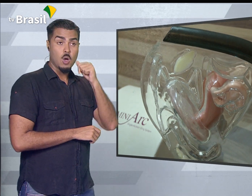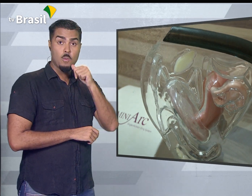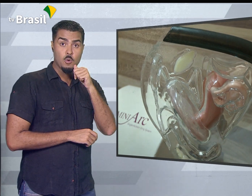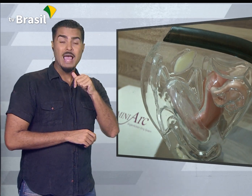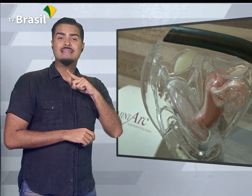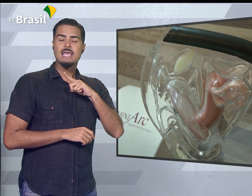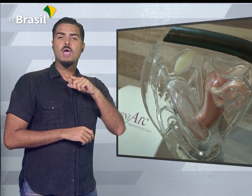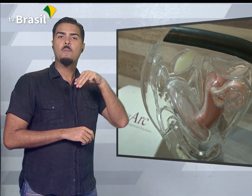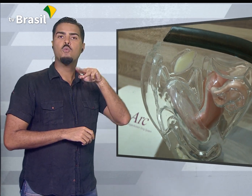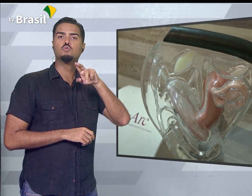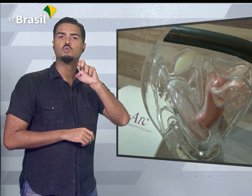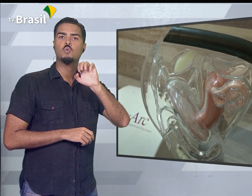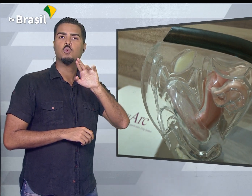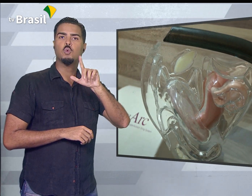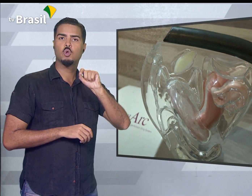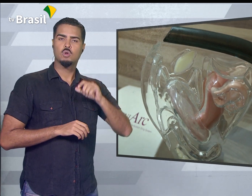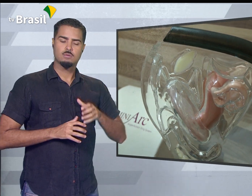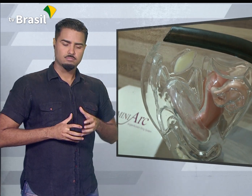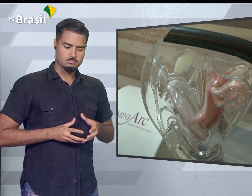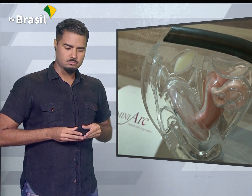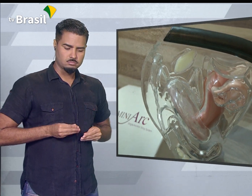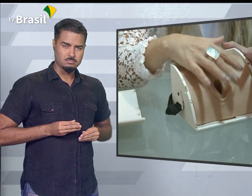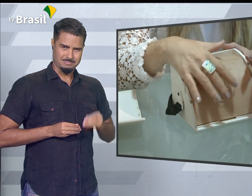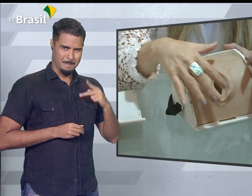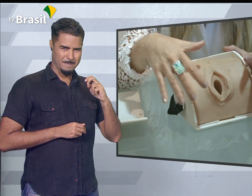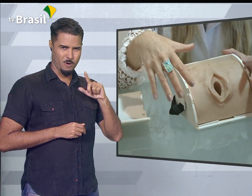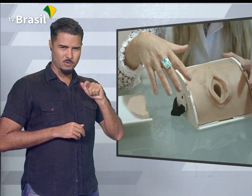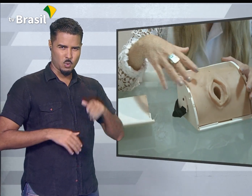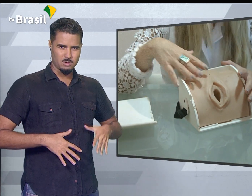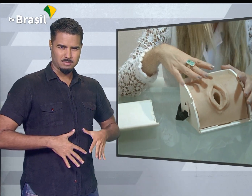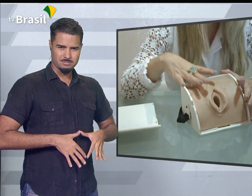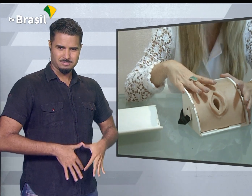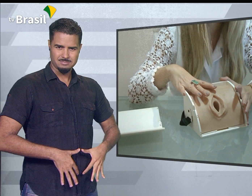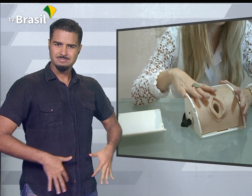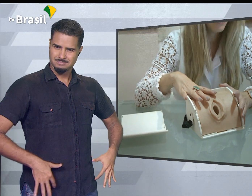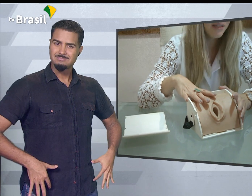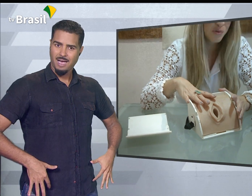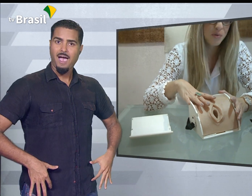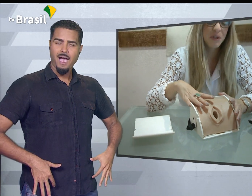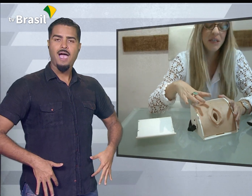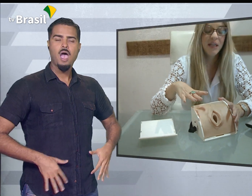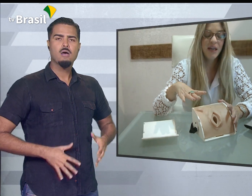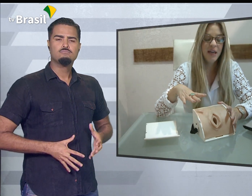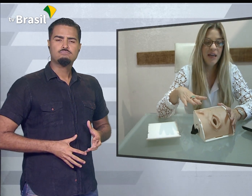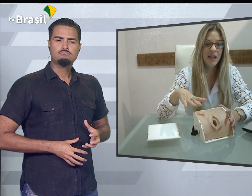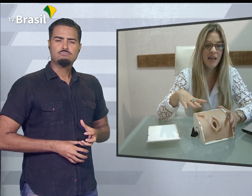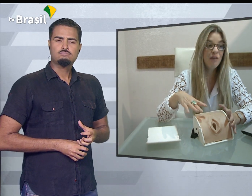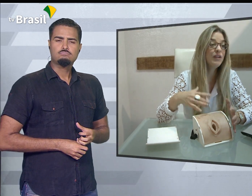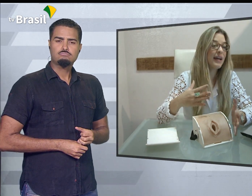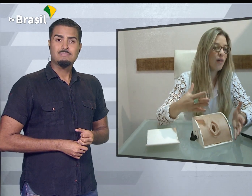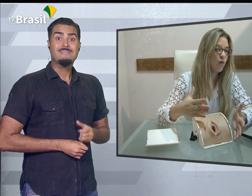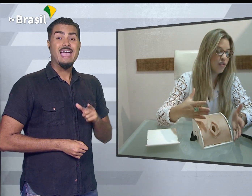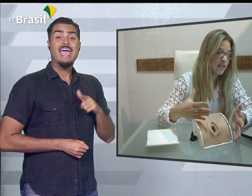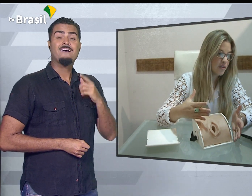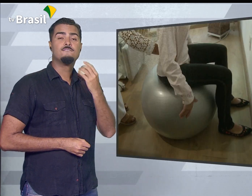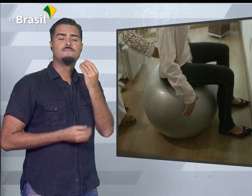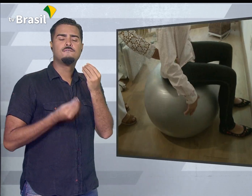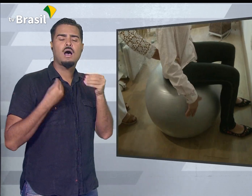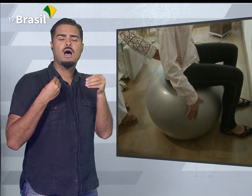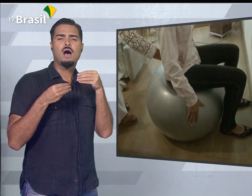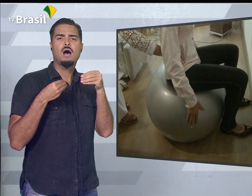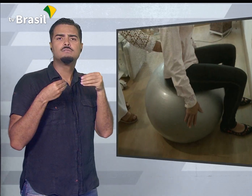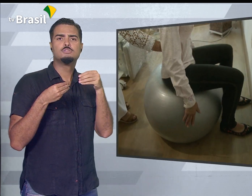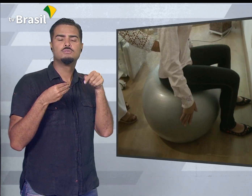estruturas musculares que sustentam os órgãos pélvicos e são responsáveis pela contração da uretra são mais frágeis.